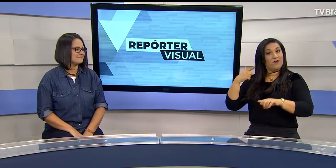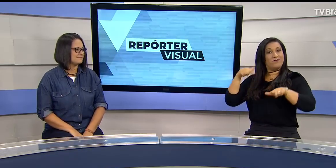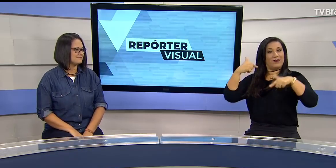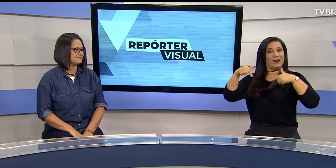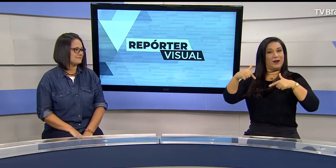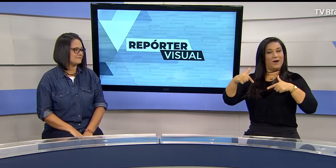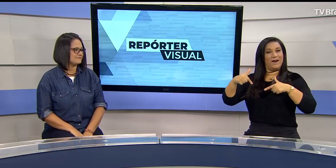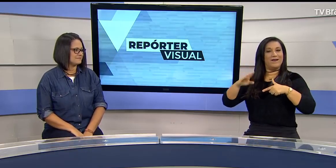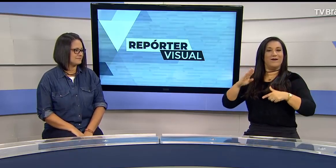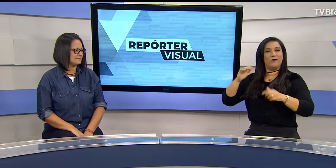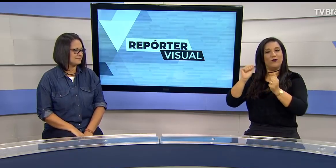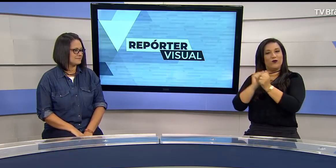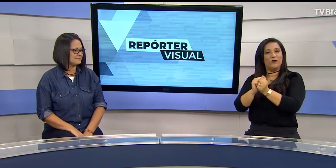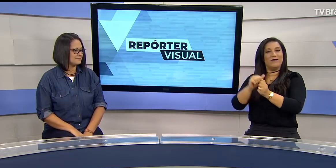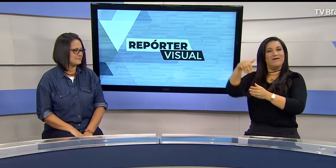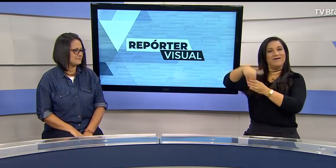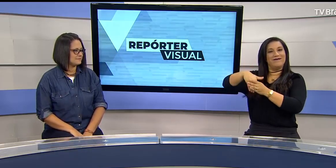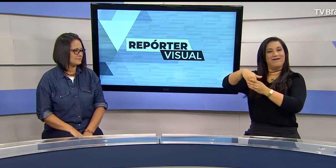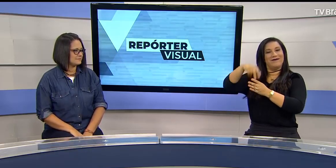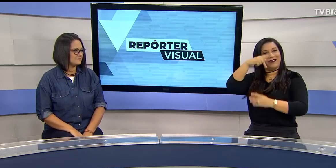na campanha do presidente eleito Jair Bolsonaro.